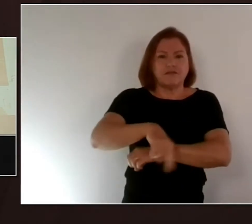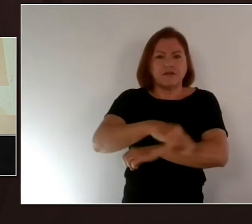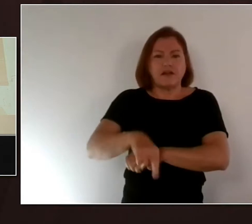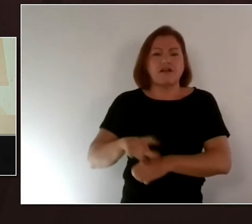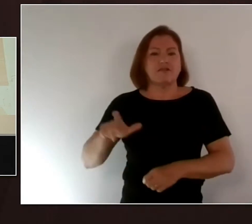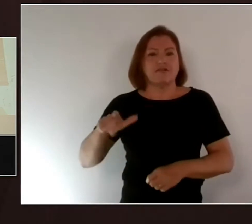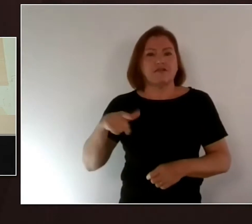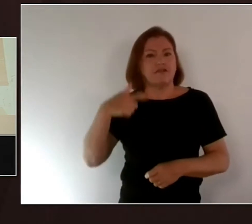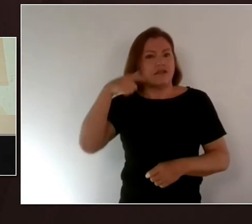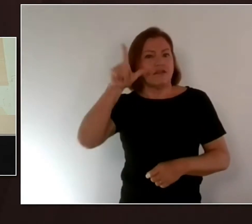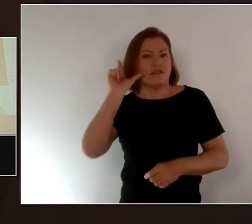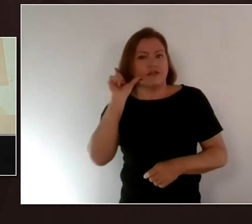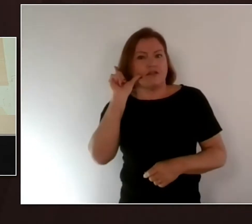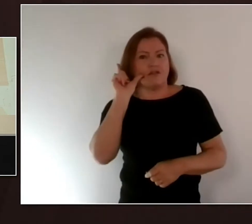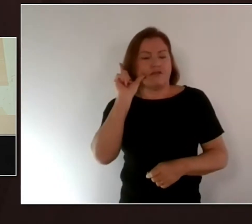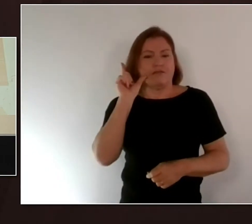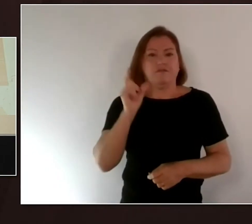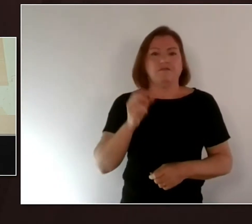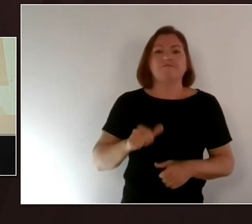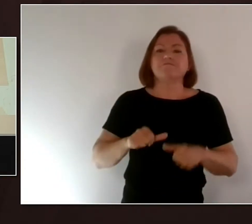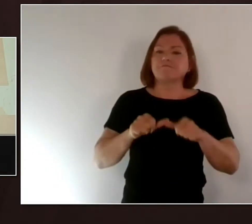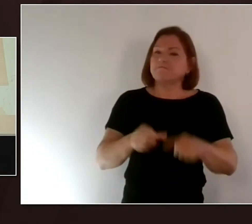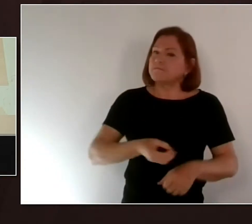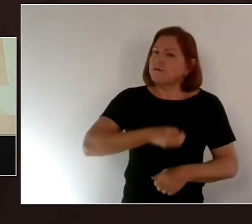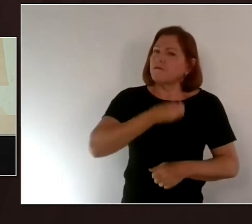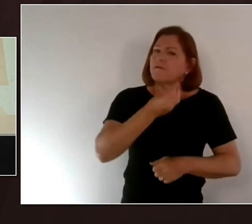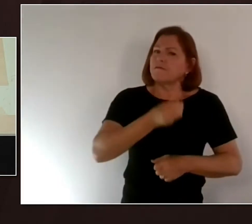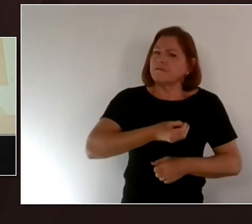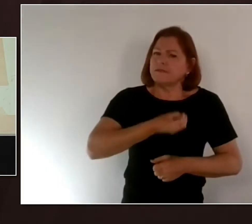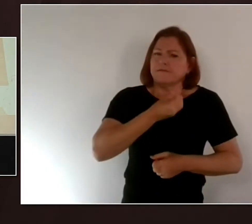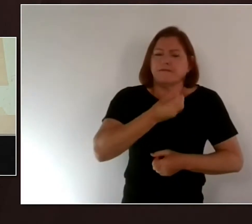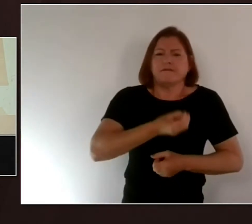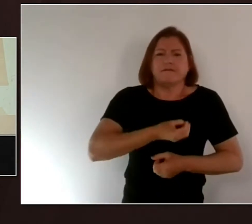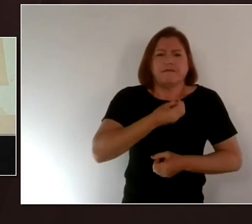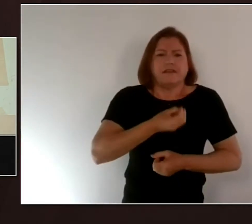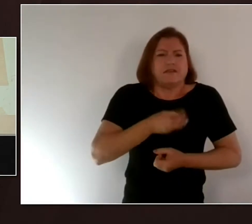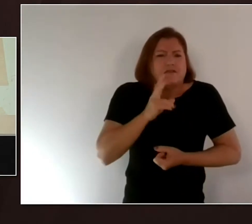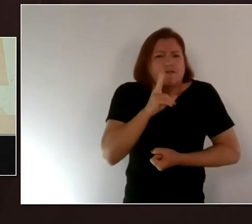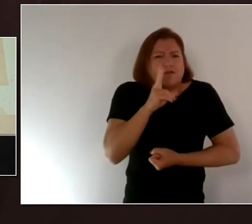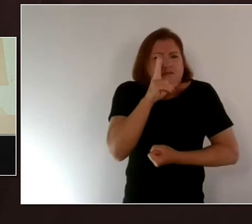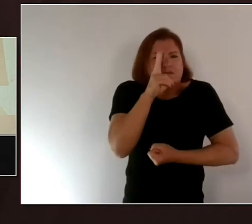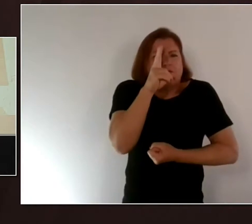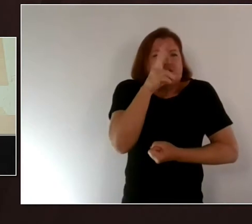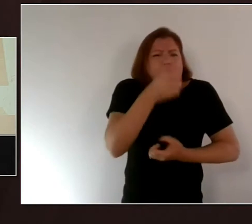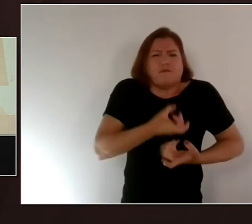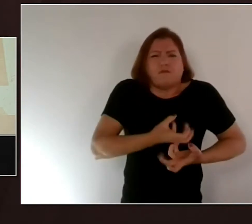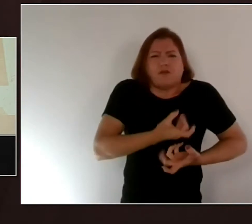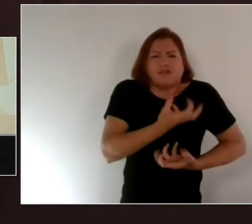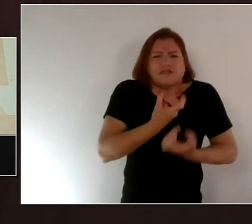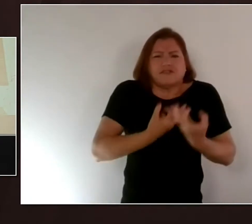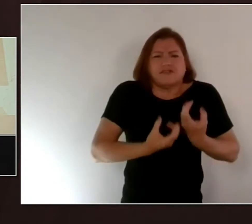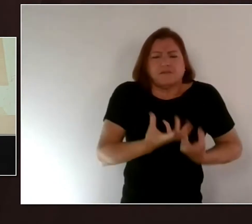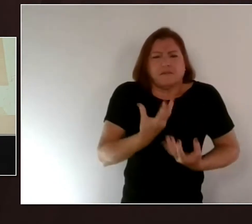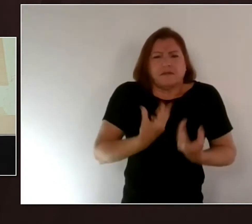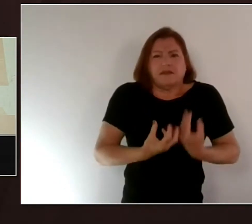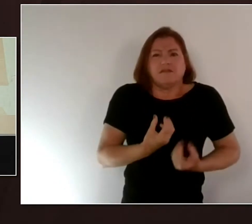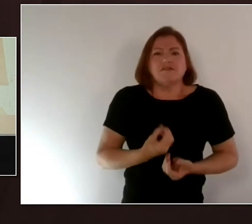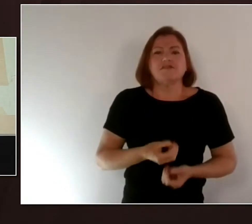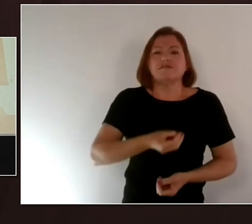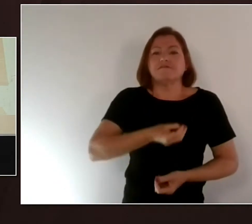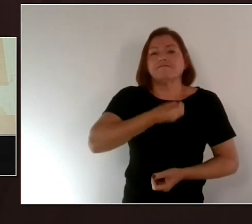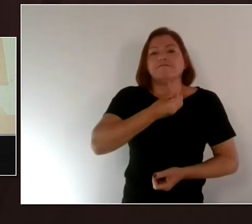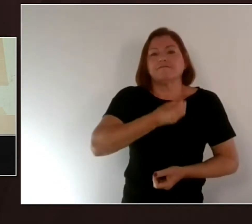vivendo intensamente a vida da igreja. Não só estamos nas ruas para salvar as pessoas,